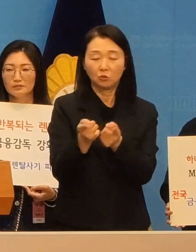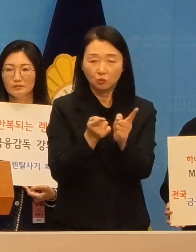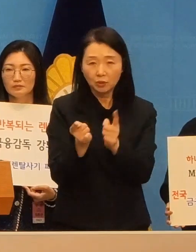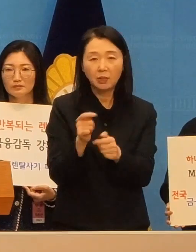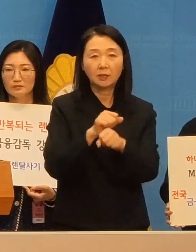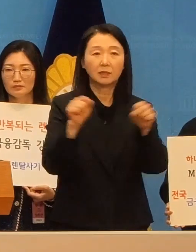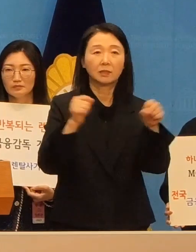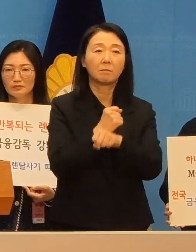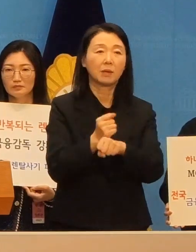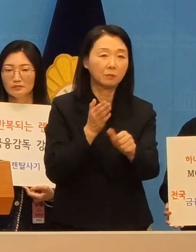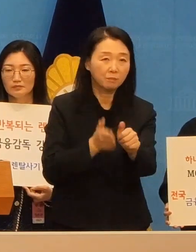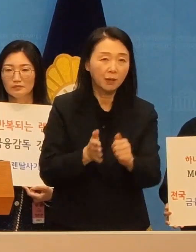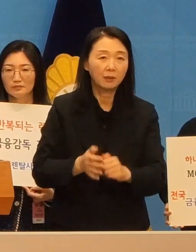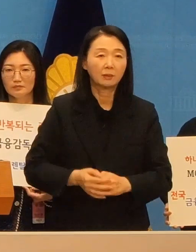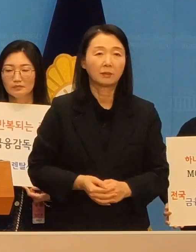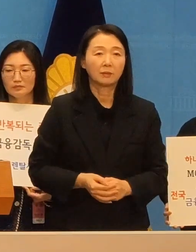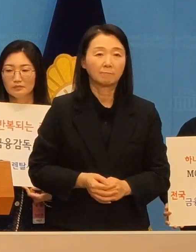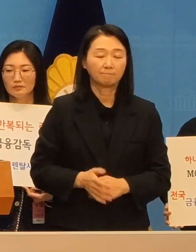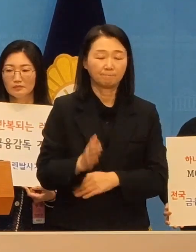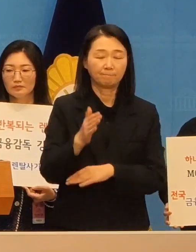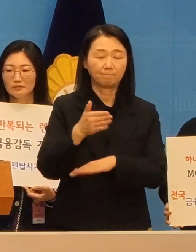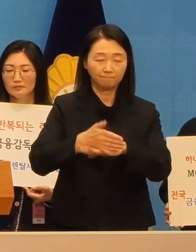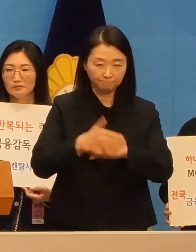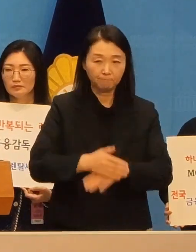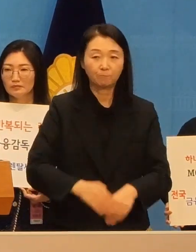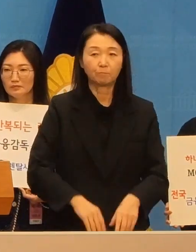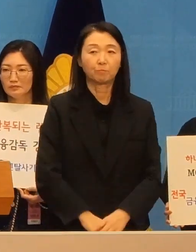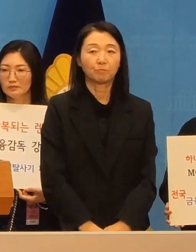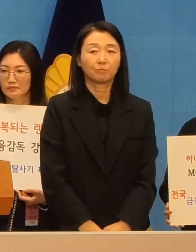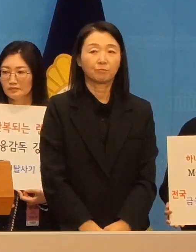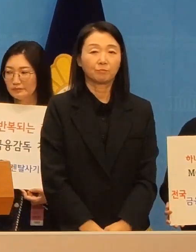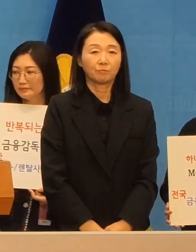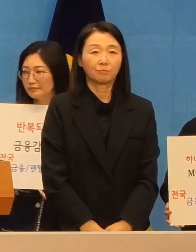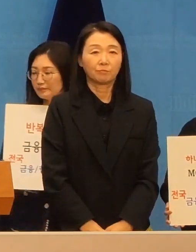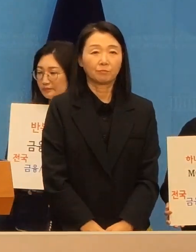시스템을 작동하라. 네, 감사합니다.